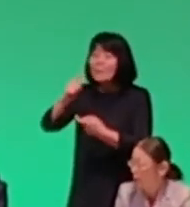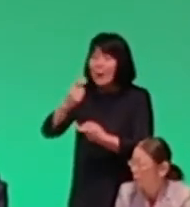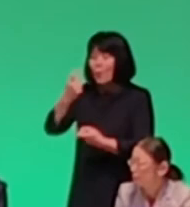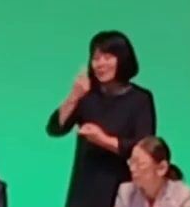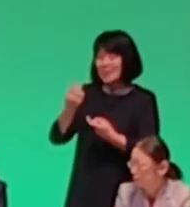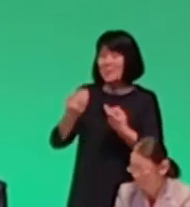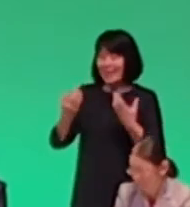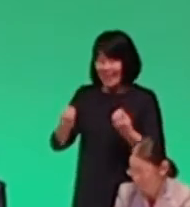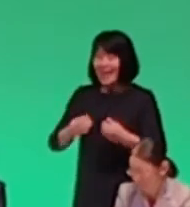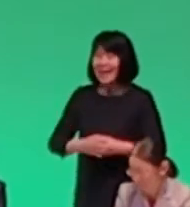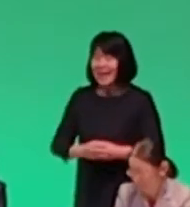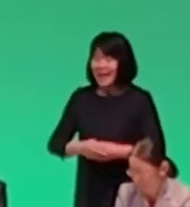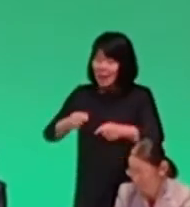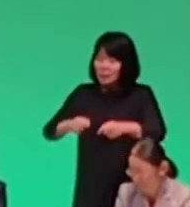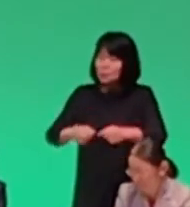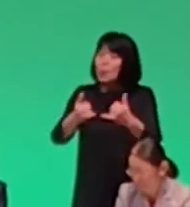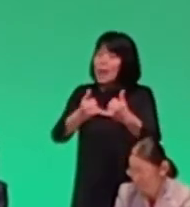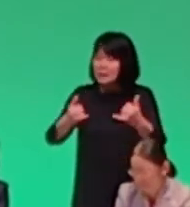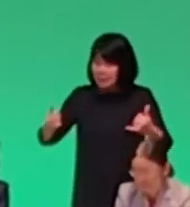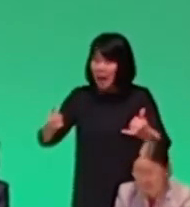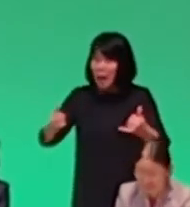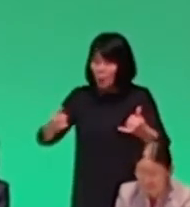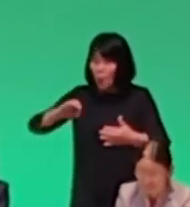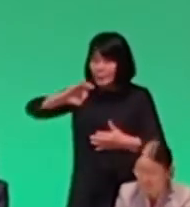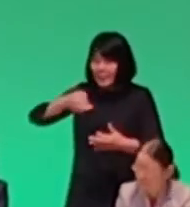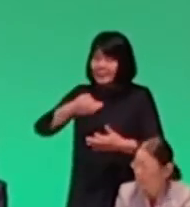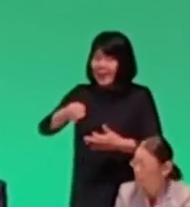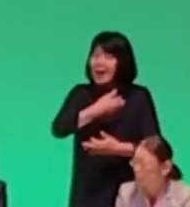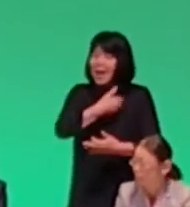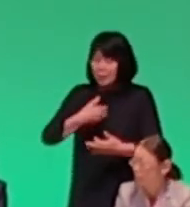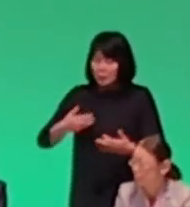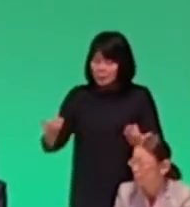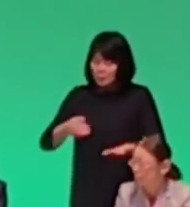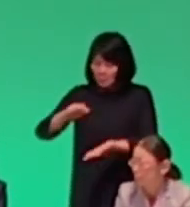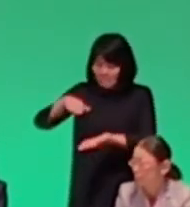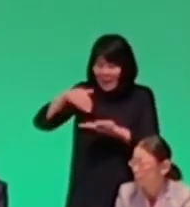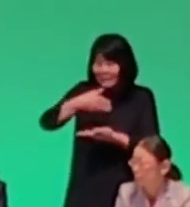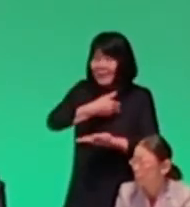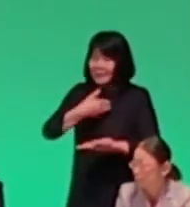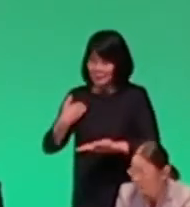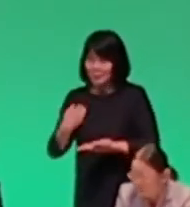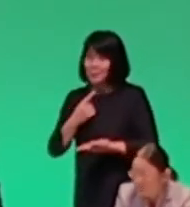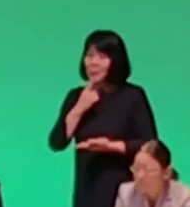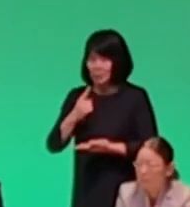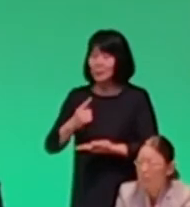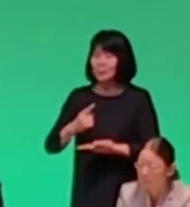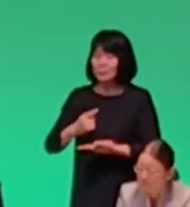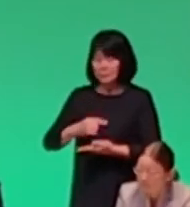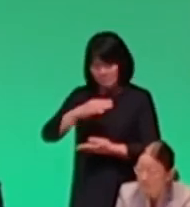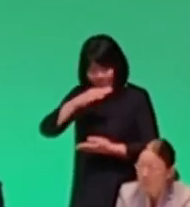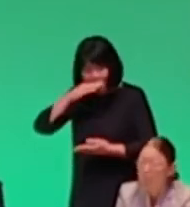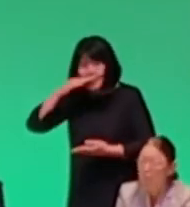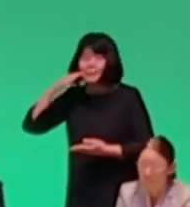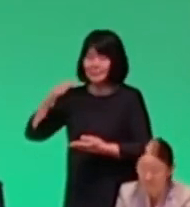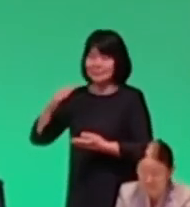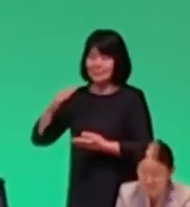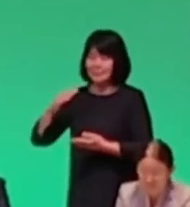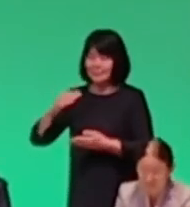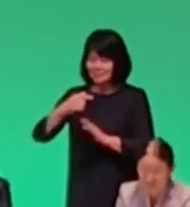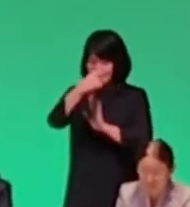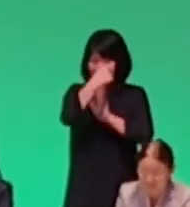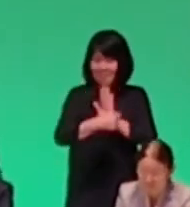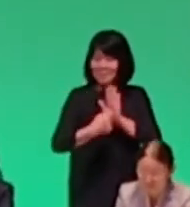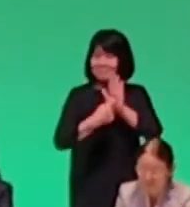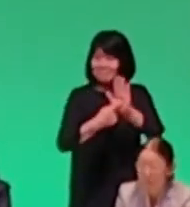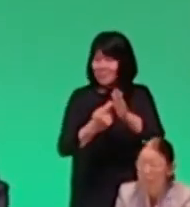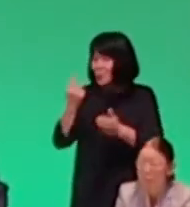と、障害者を納税者にっていう、そういう画期的なキャッチフレーズ